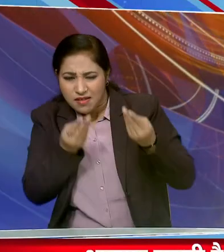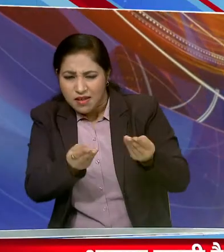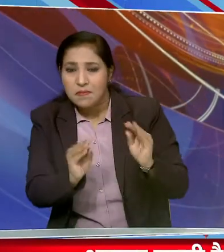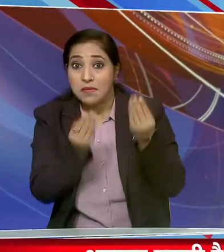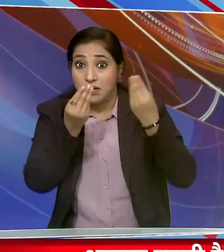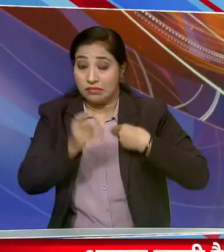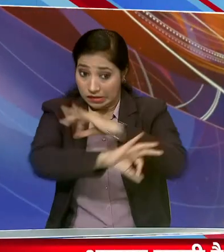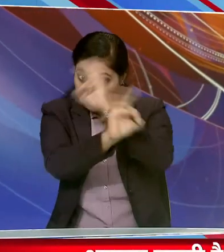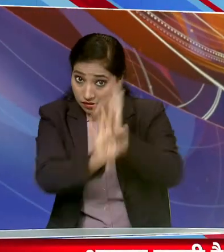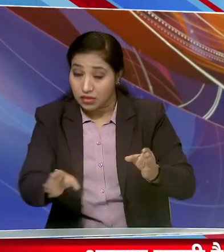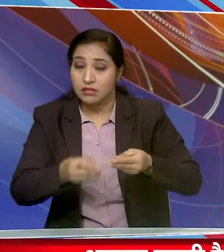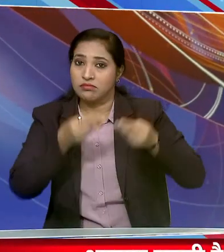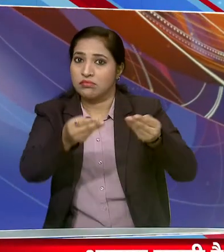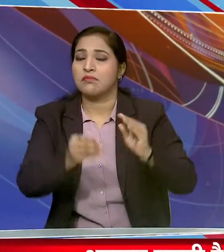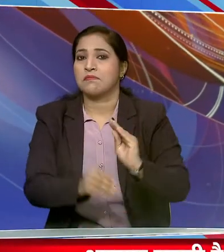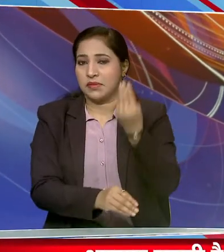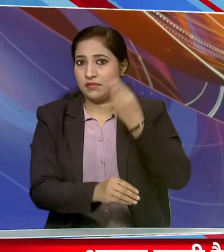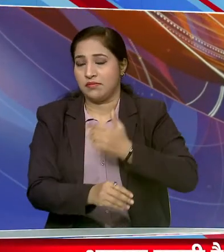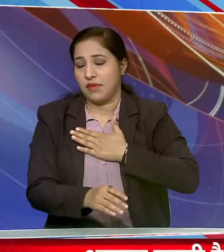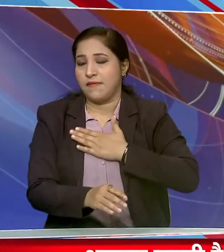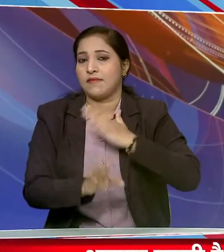करती है विश्वास।